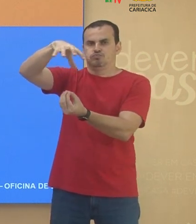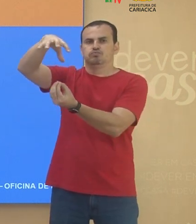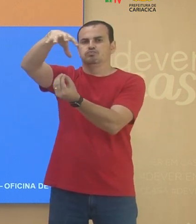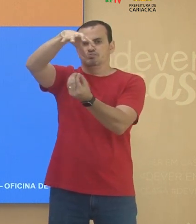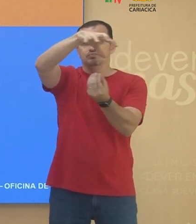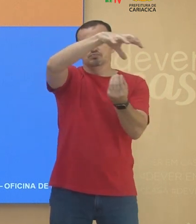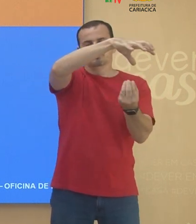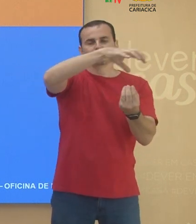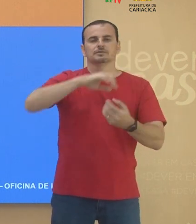Balão.